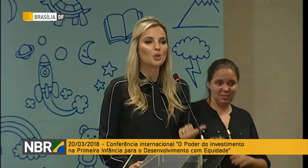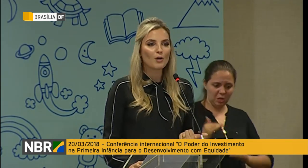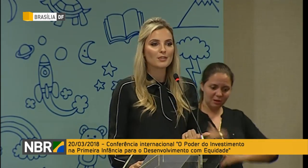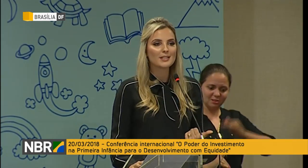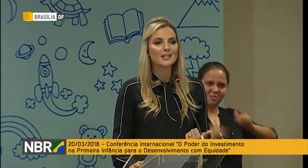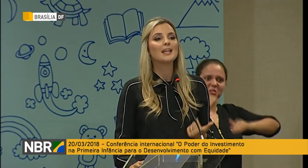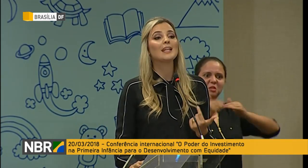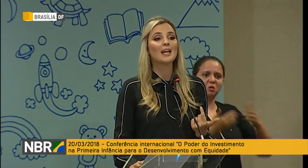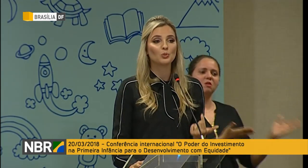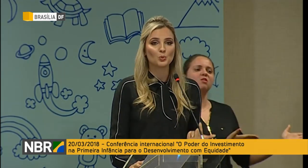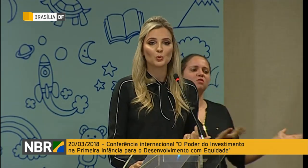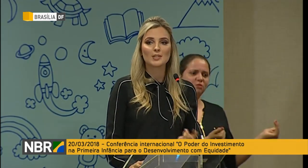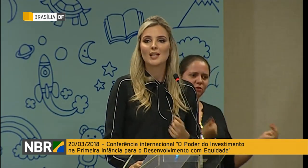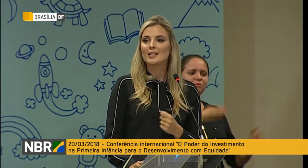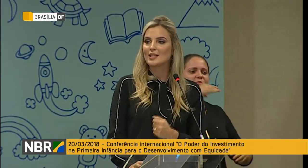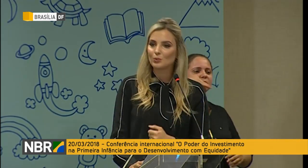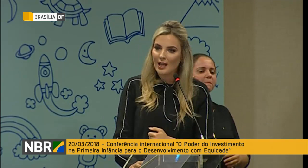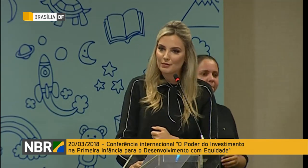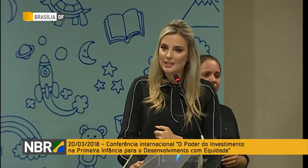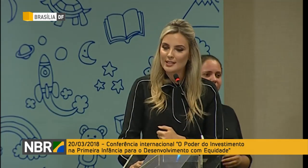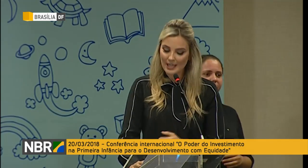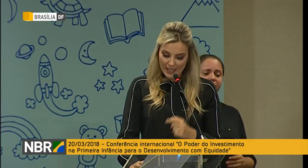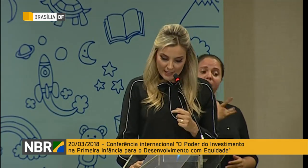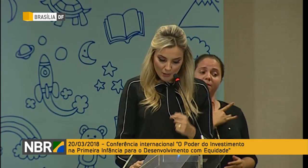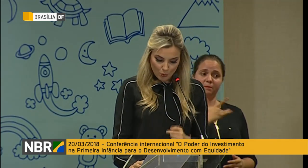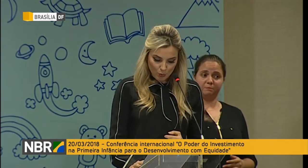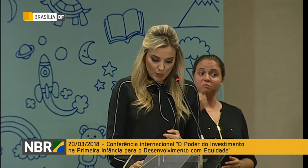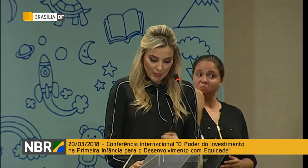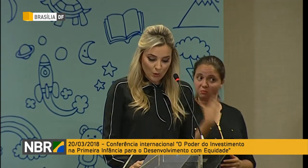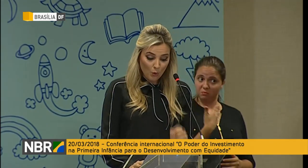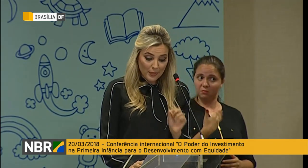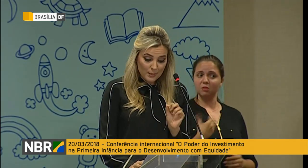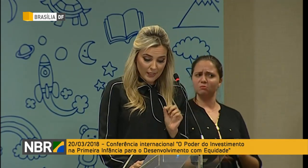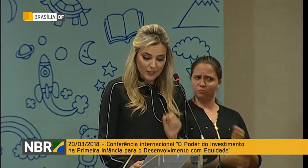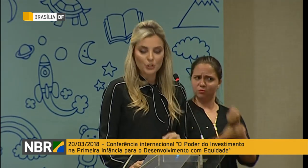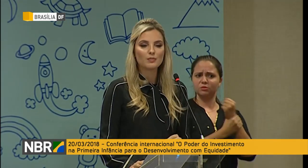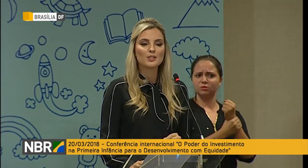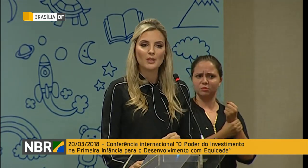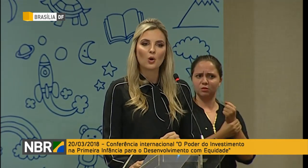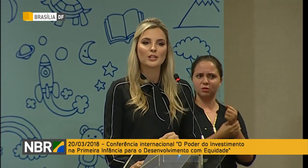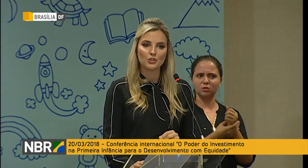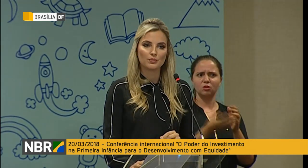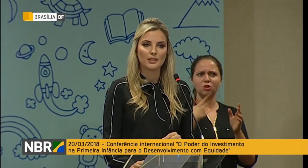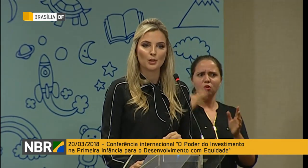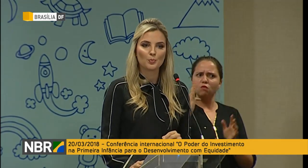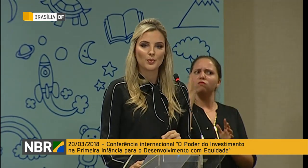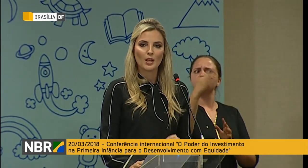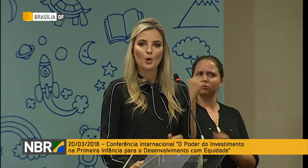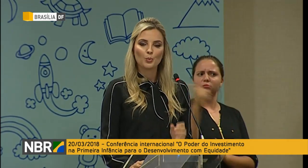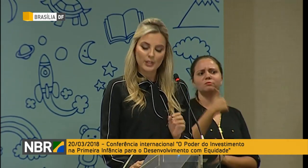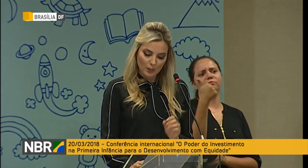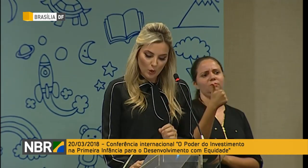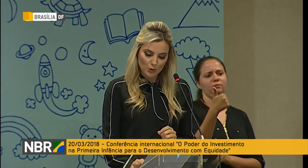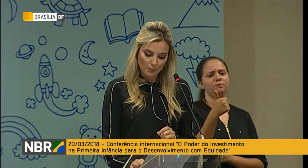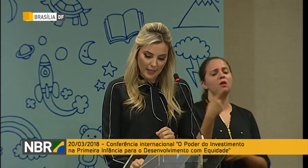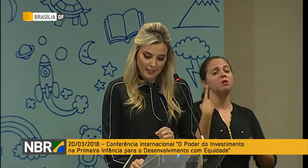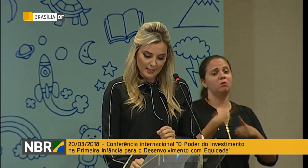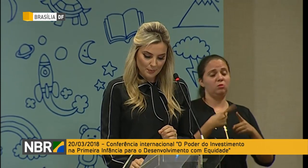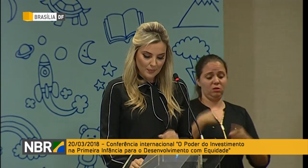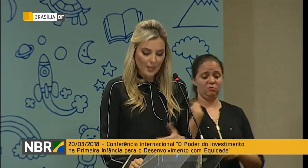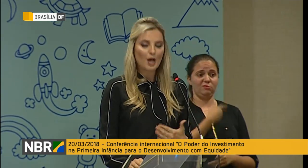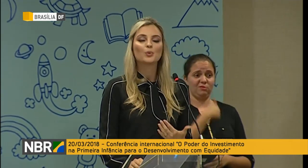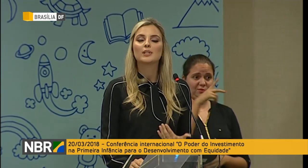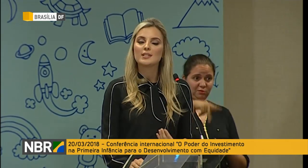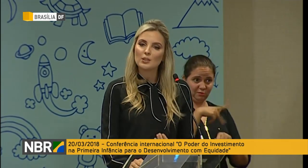tornando jovens e adultos saudáveis, seguros e com perspectivas melhores de vida. Porque em nosso